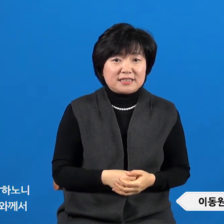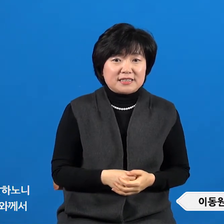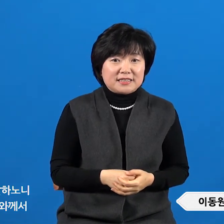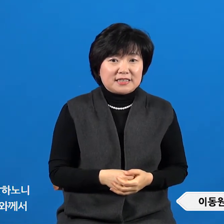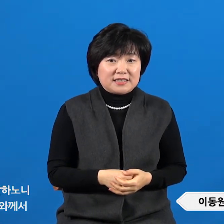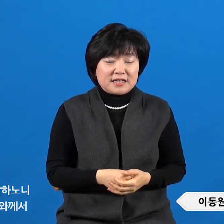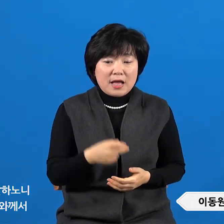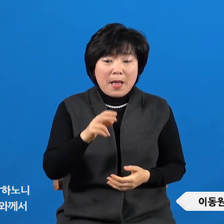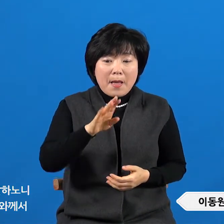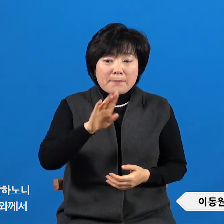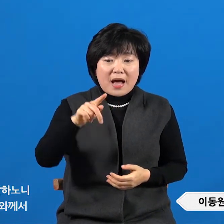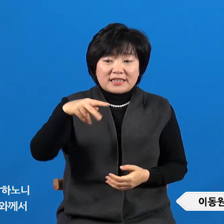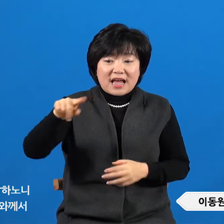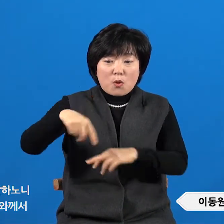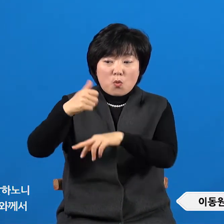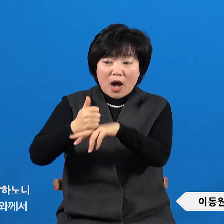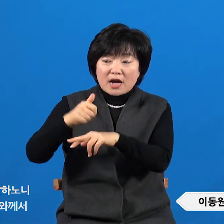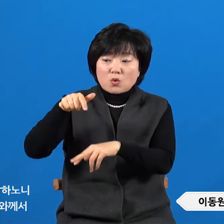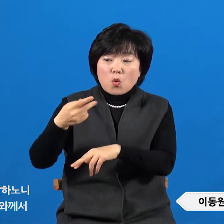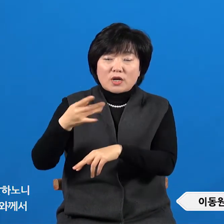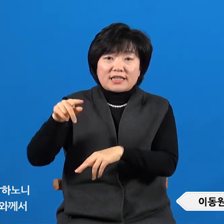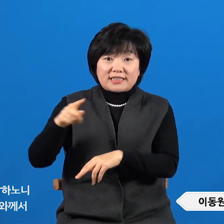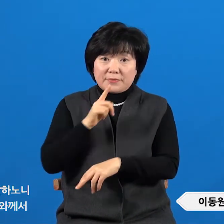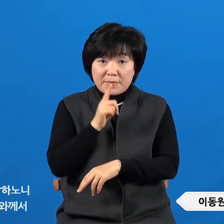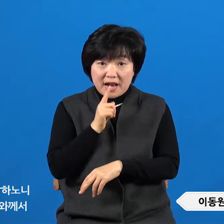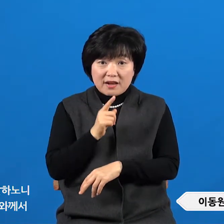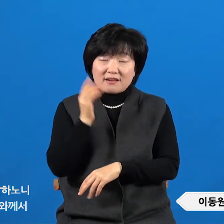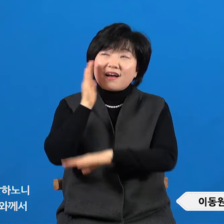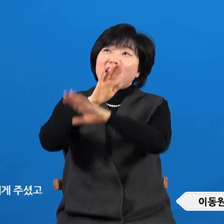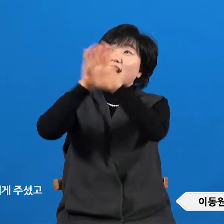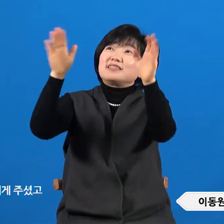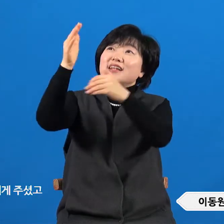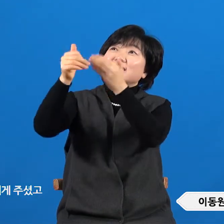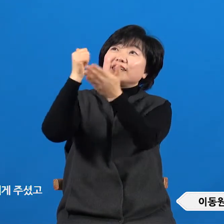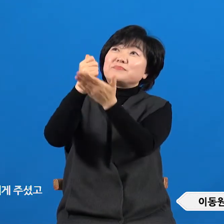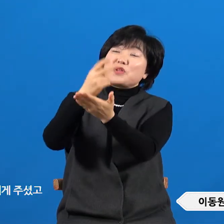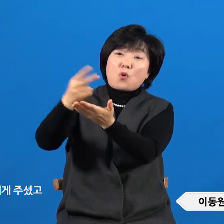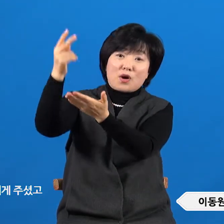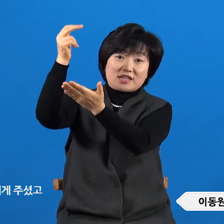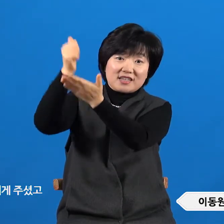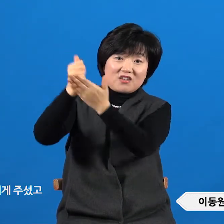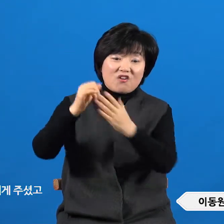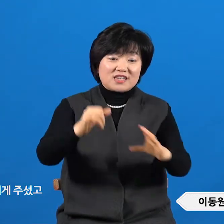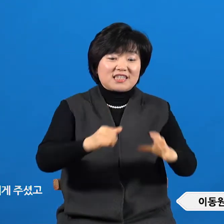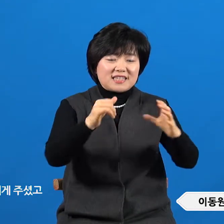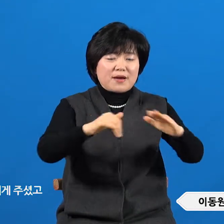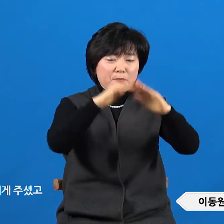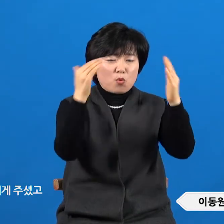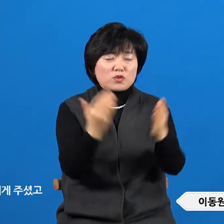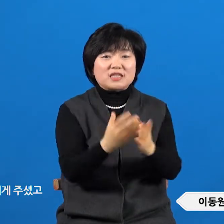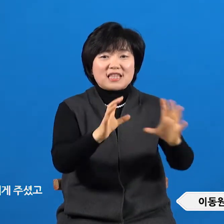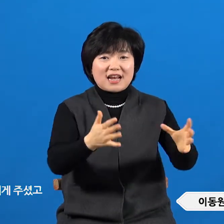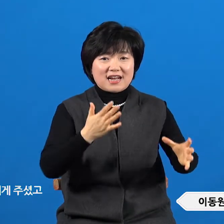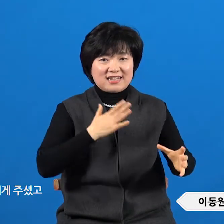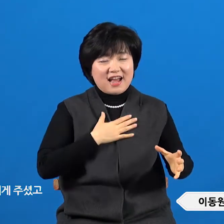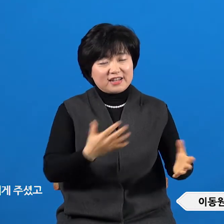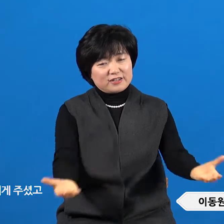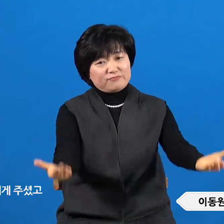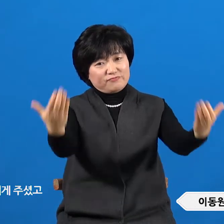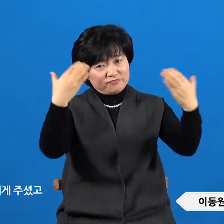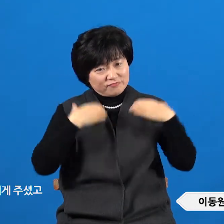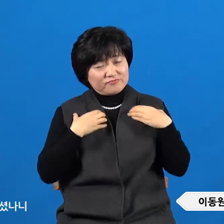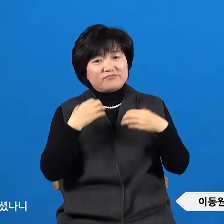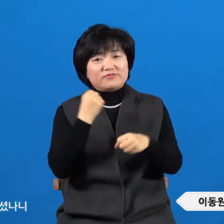읽습니다. 시작. 바사왕 고레스는 말하노니 하늘의 하나님 여호와께서 세상 모든 나라를